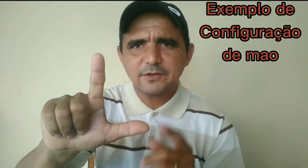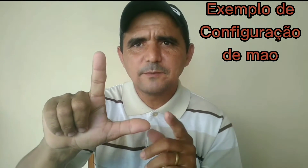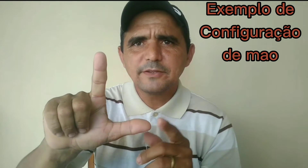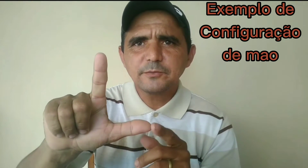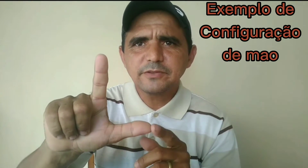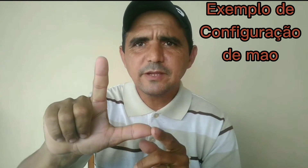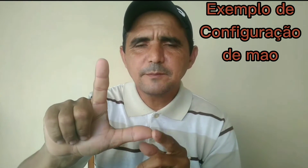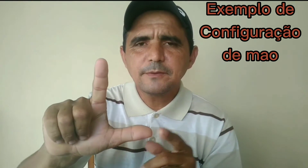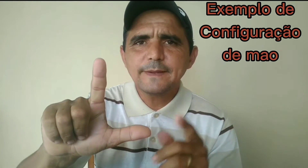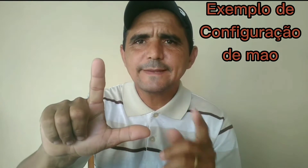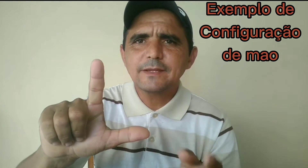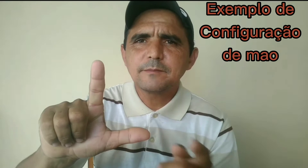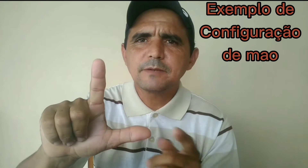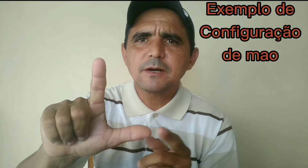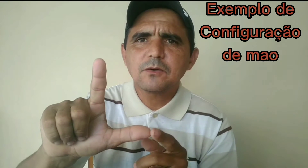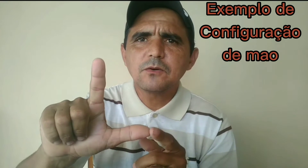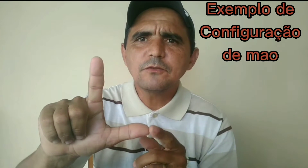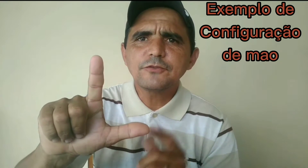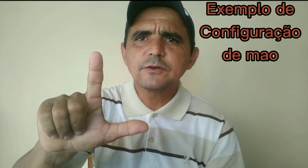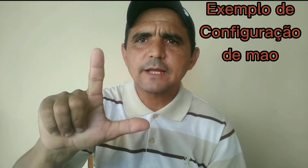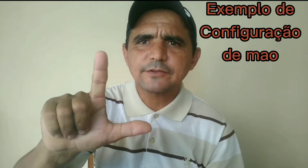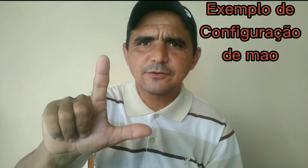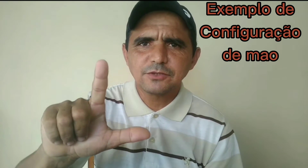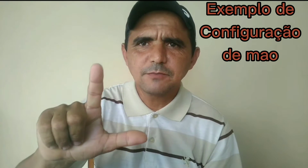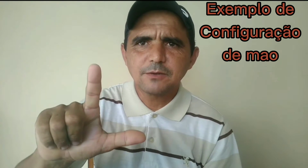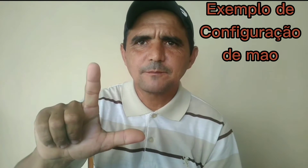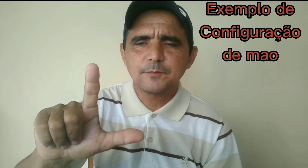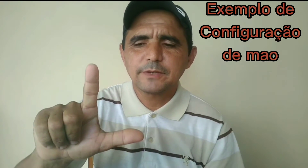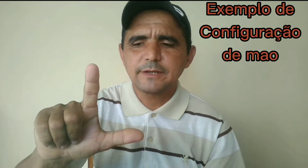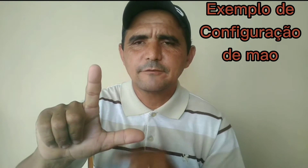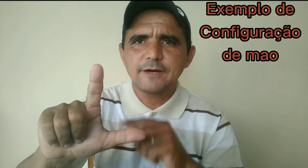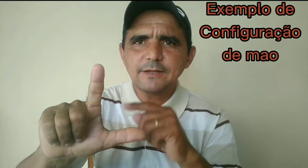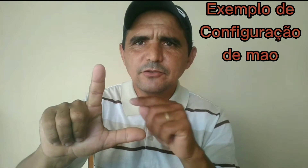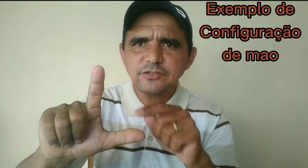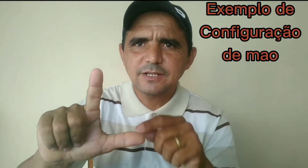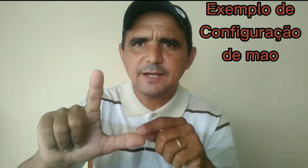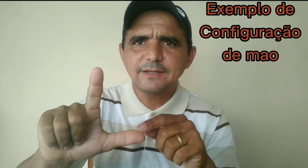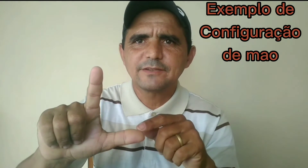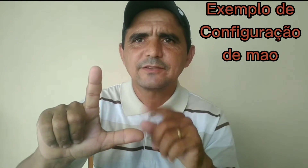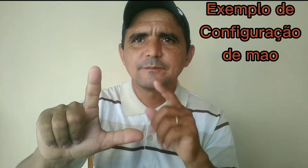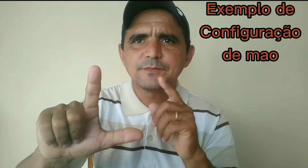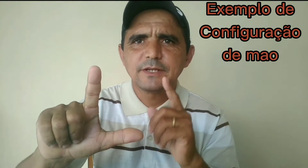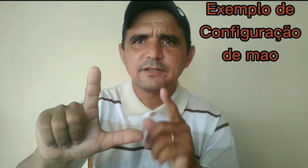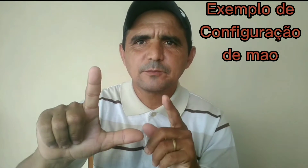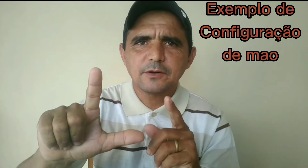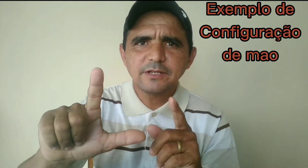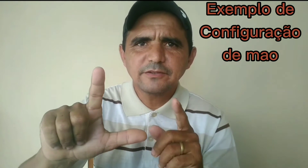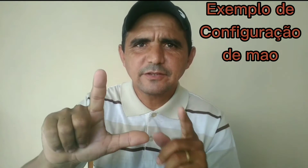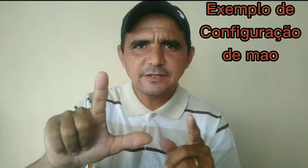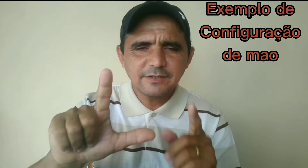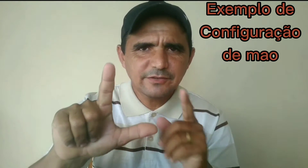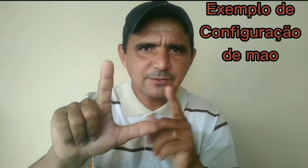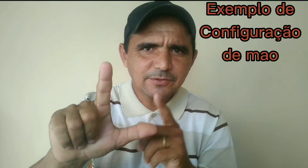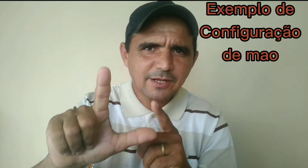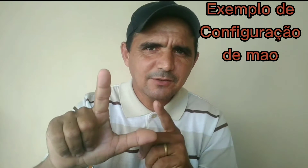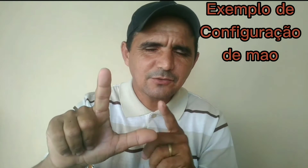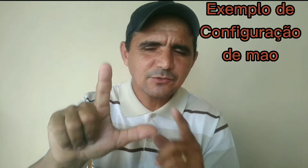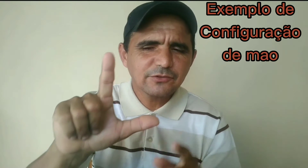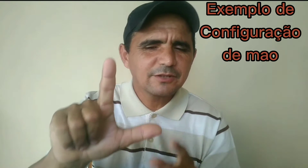ao mesmo tempo é também uma configuração de mão, porque vários sinais eles podem ser executados usando